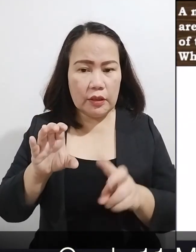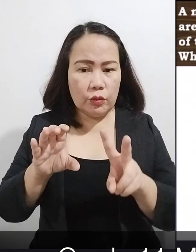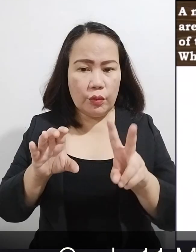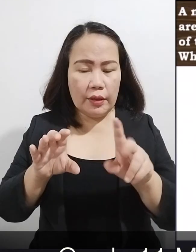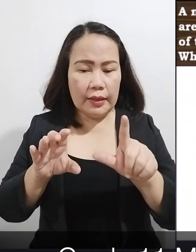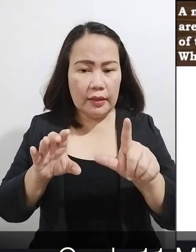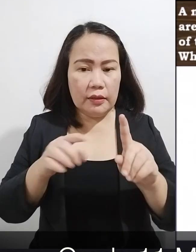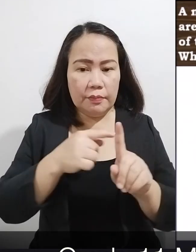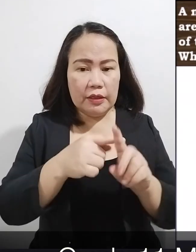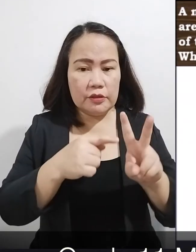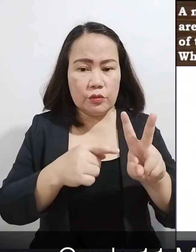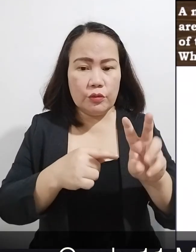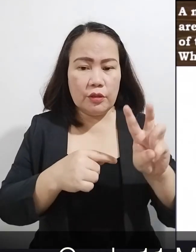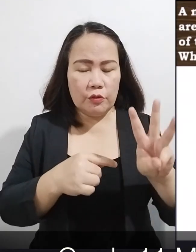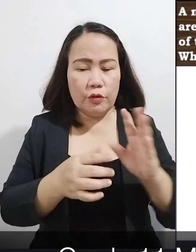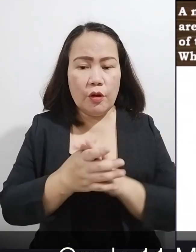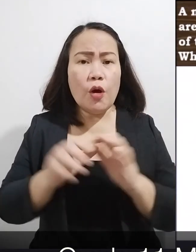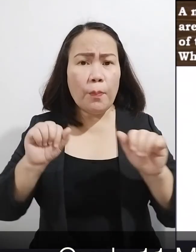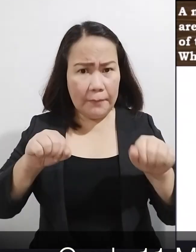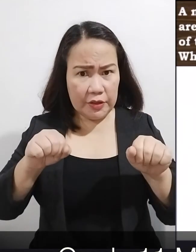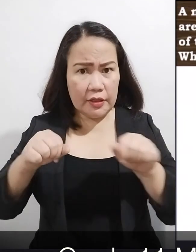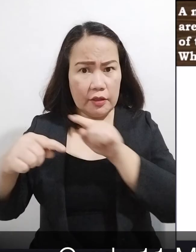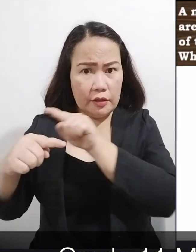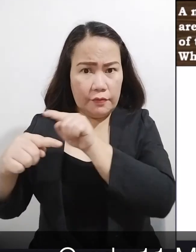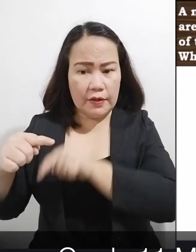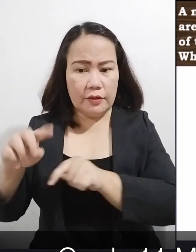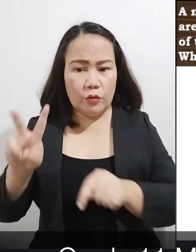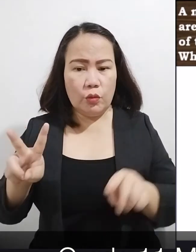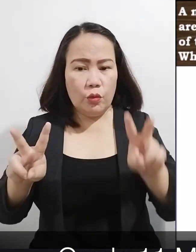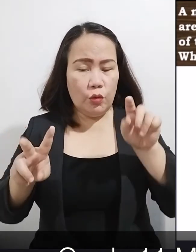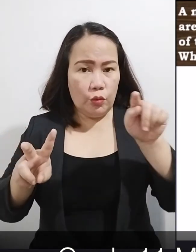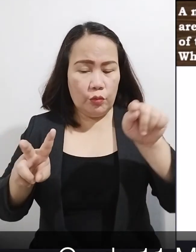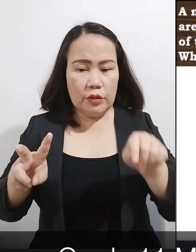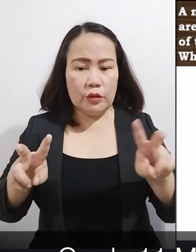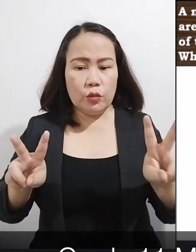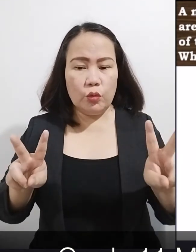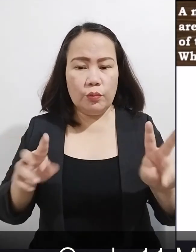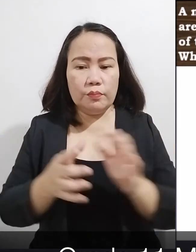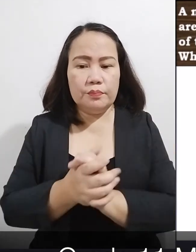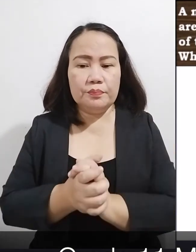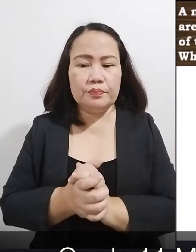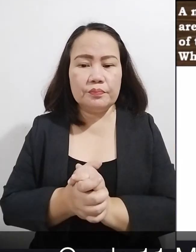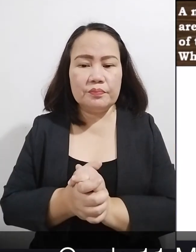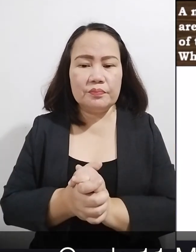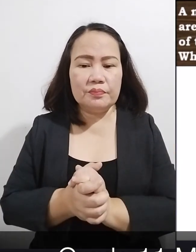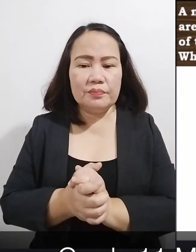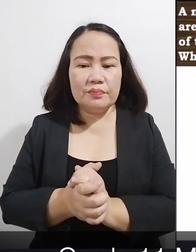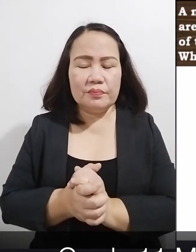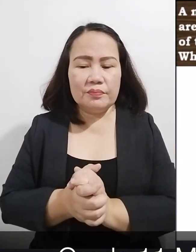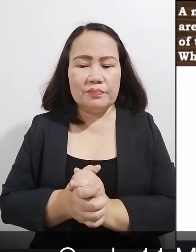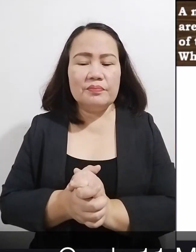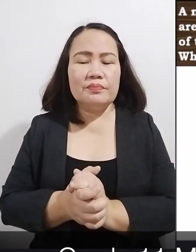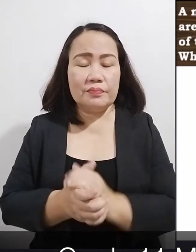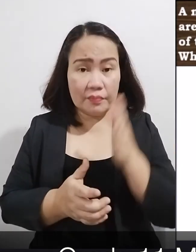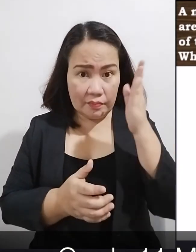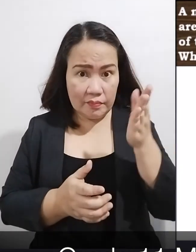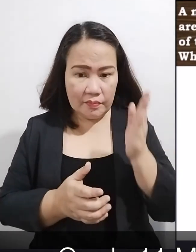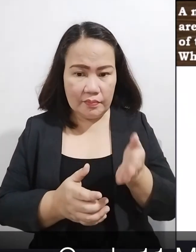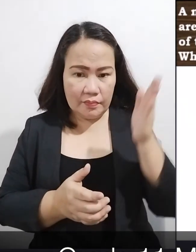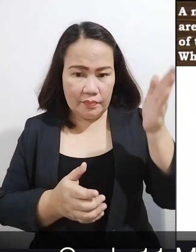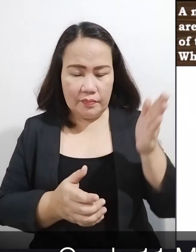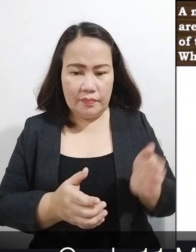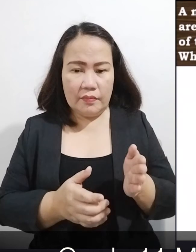2 sa magkabilang sides ng equation. Okay, so 400 divided by 2 is 200. 2L divided by 2 is